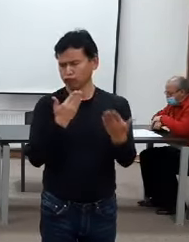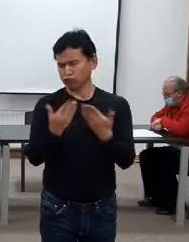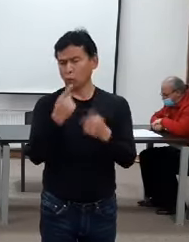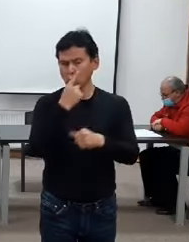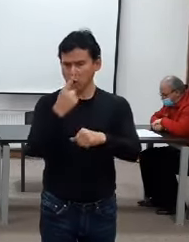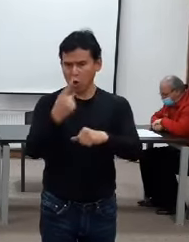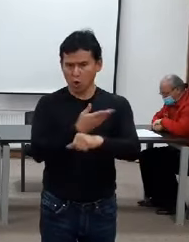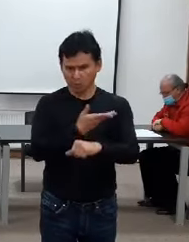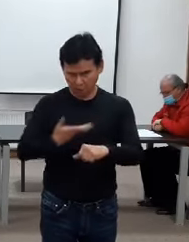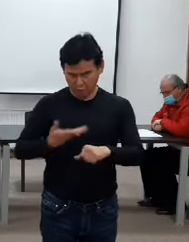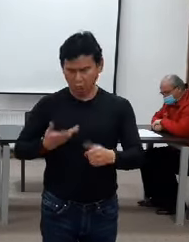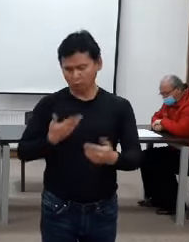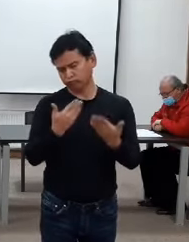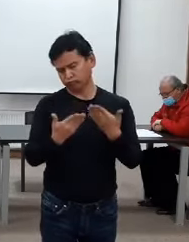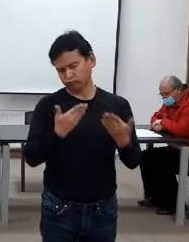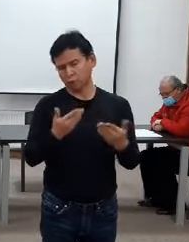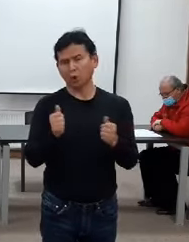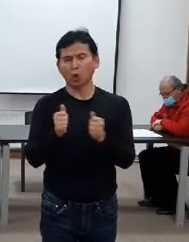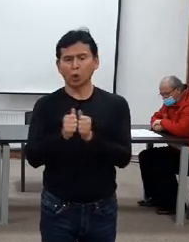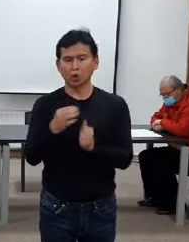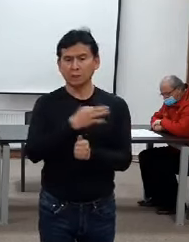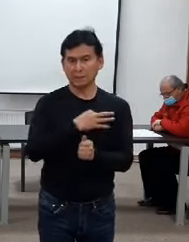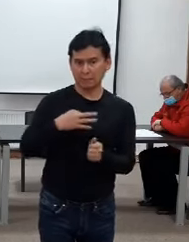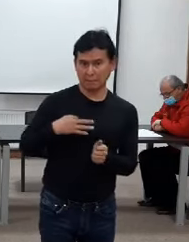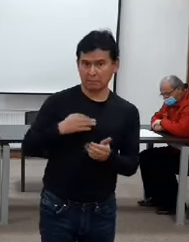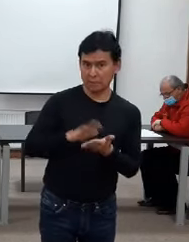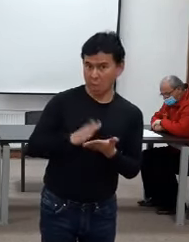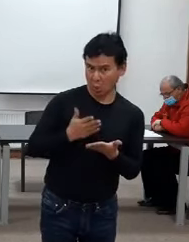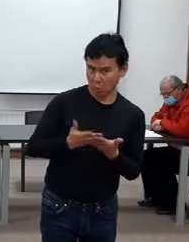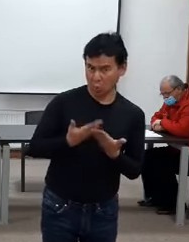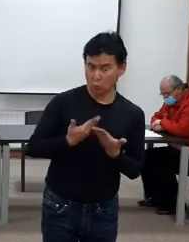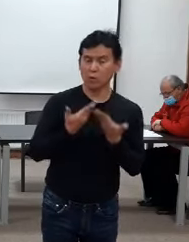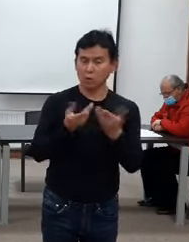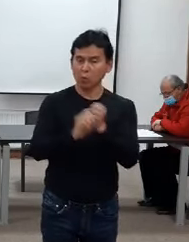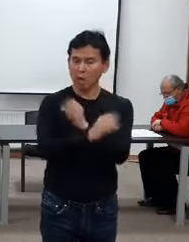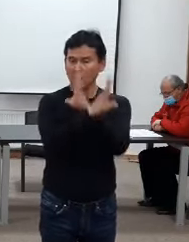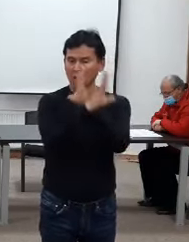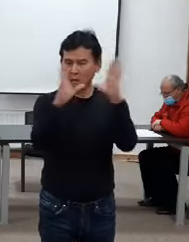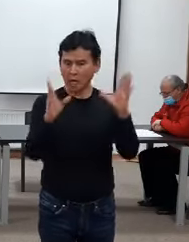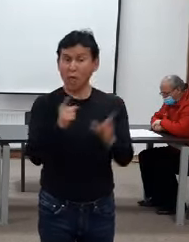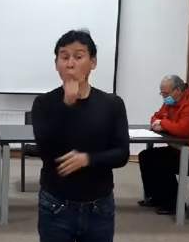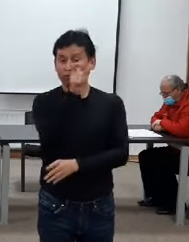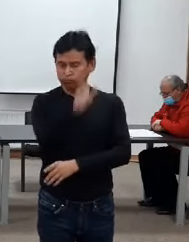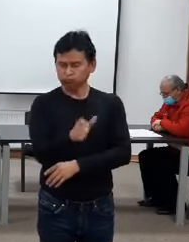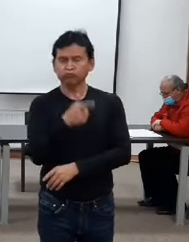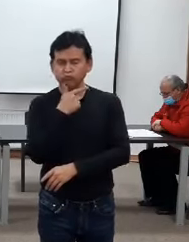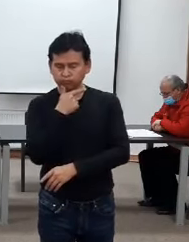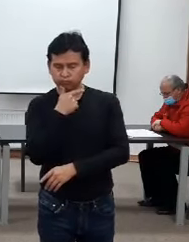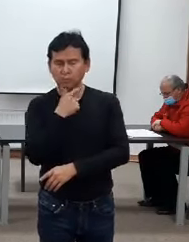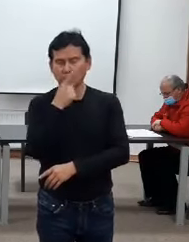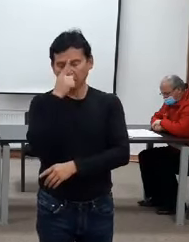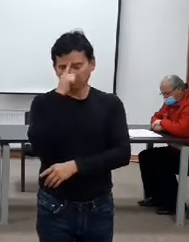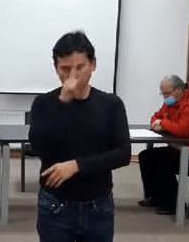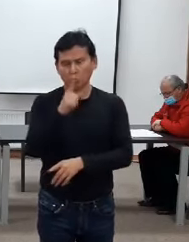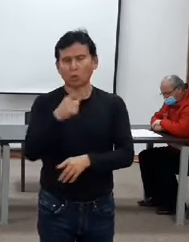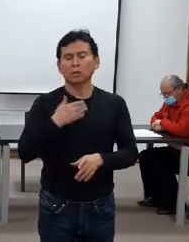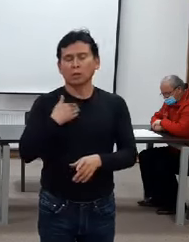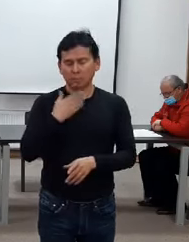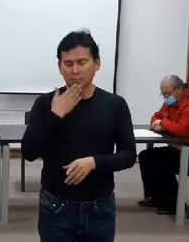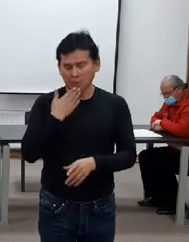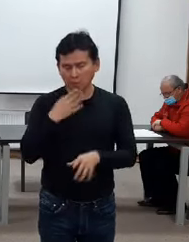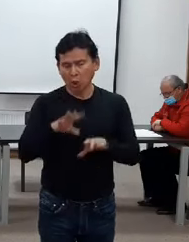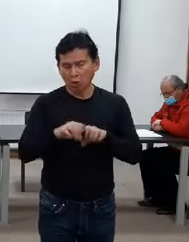una hora y media junto a la Seremi de Salud, donde le dimos respuesta y aclaramos muchas de las dudas que tenían. Sin perjuicio de ello, nos comprometimos, porque